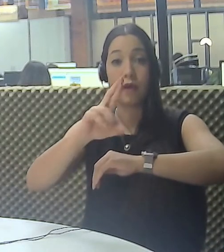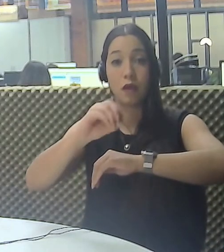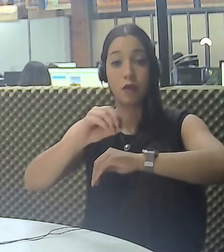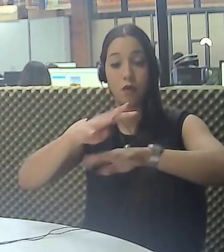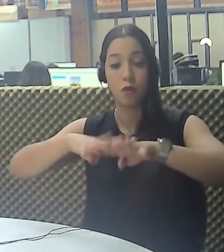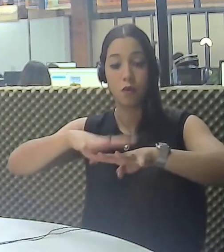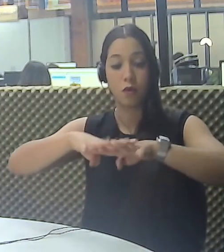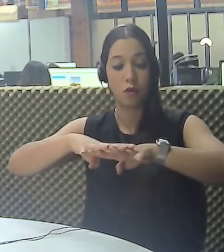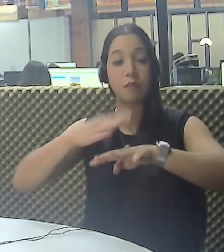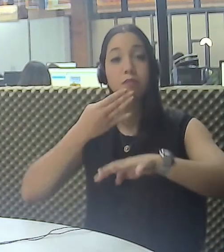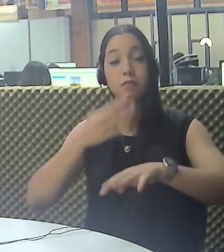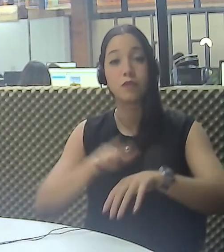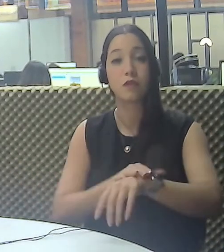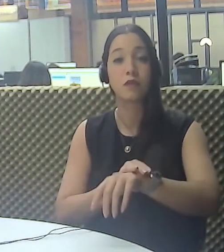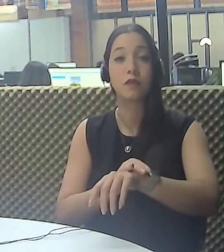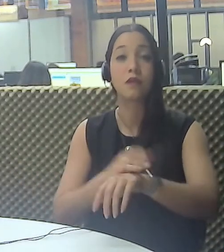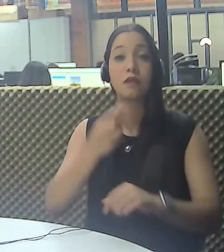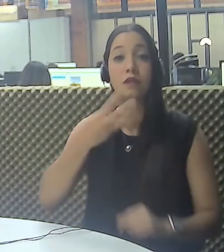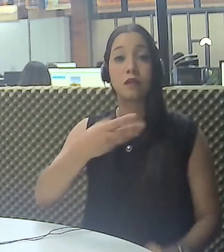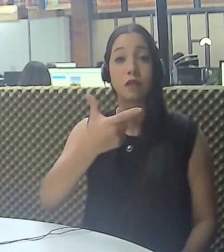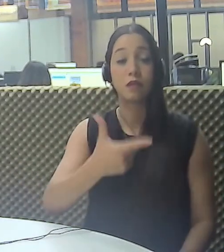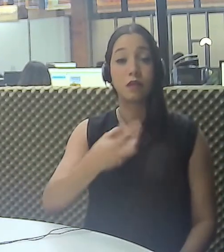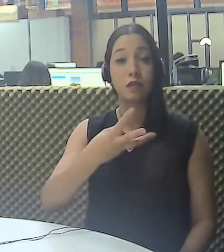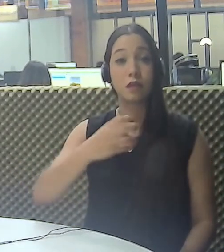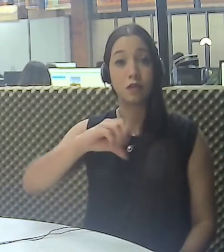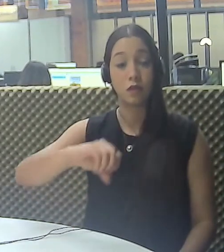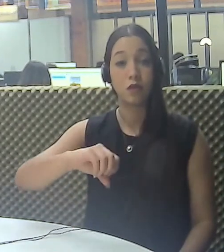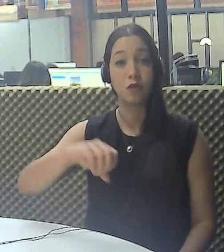Municipal, sim, pelo